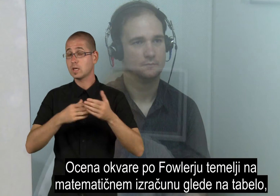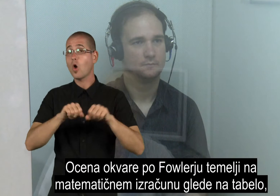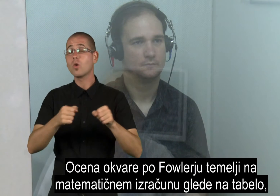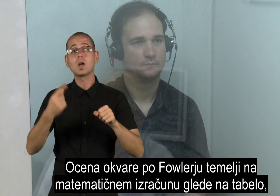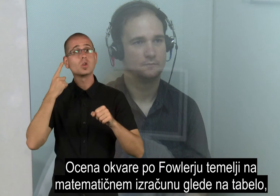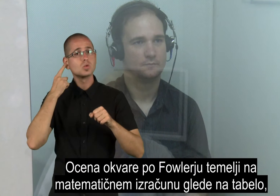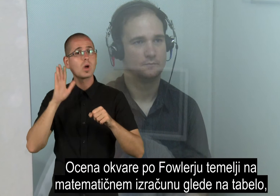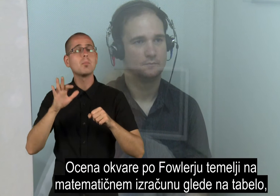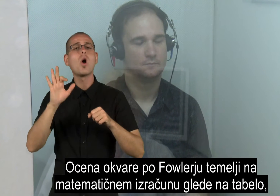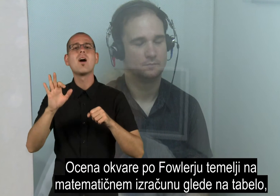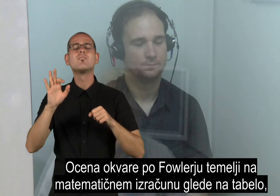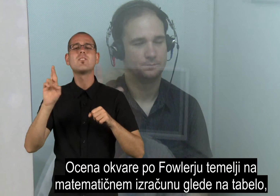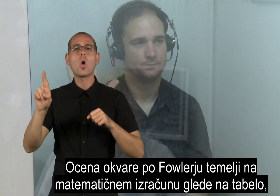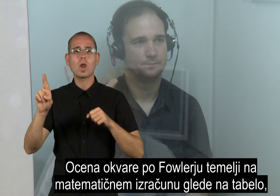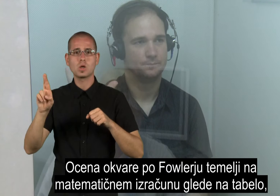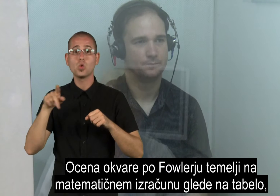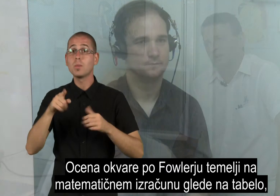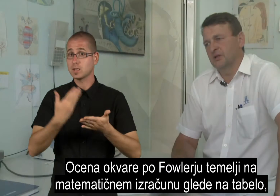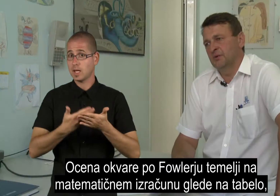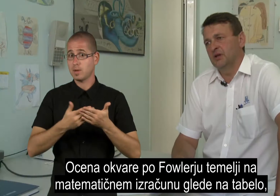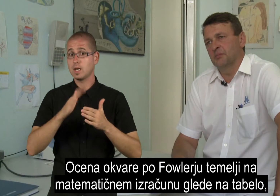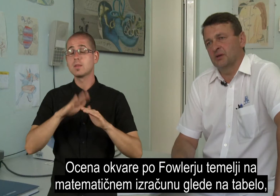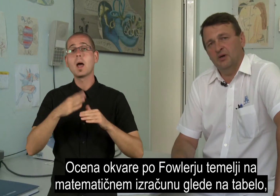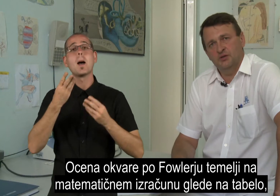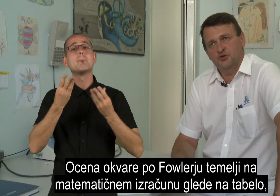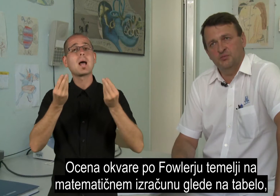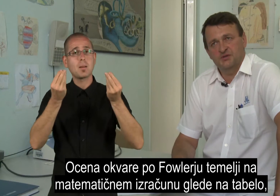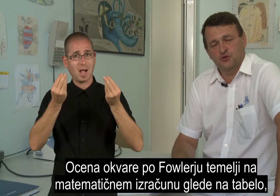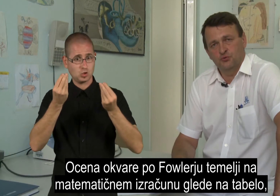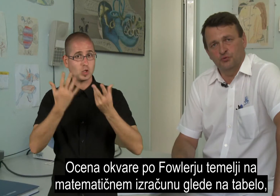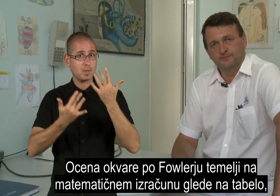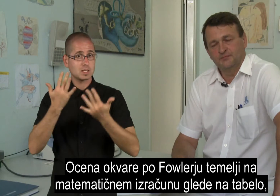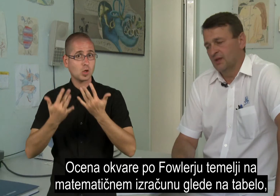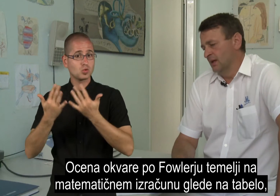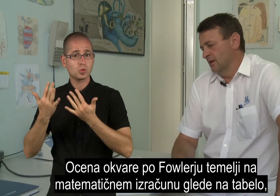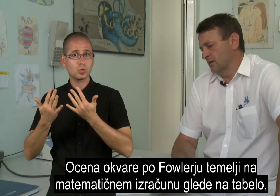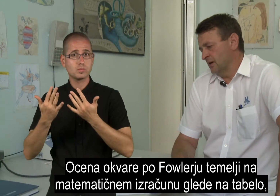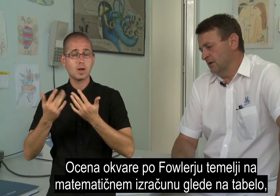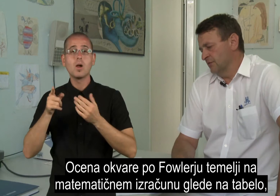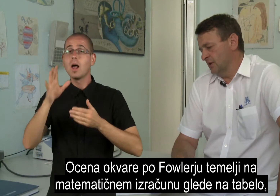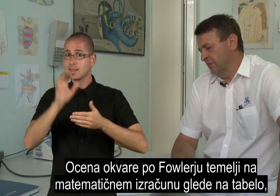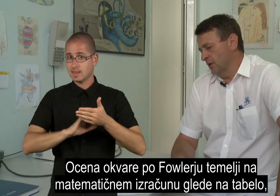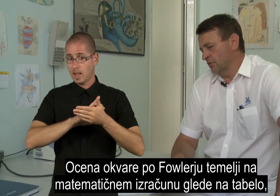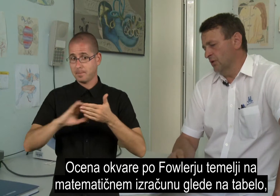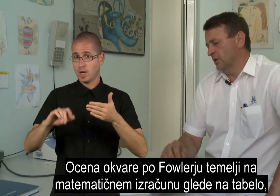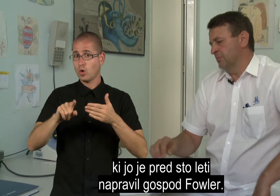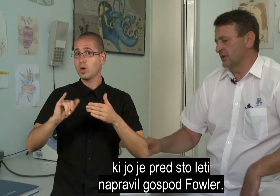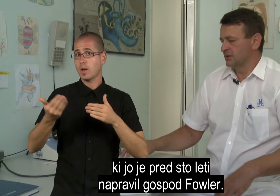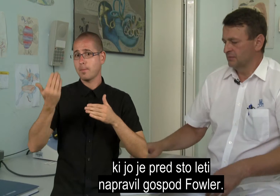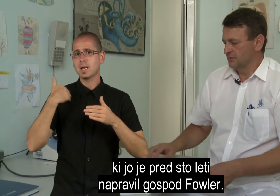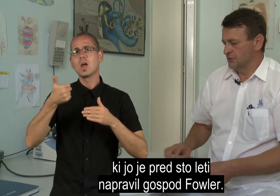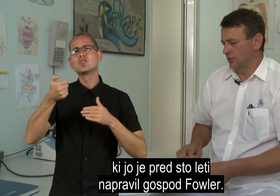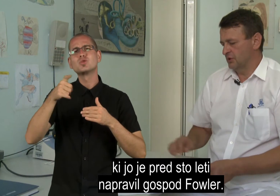Ocena okvare sluha po Fowlerju pa temelji na matematičnem izračunu, kajti v tabelo, ki jo je